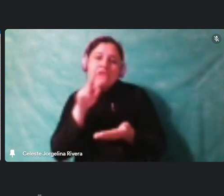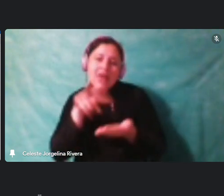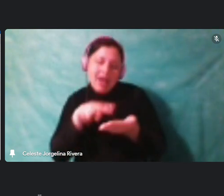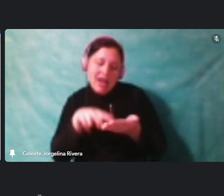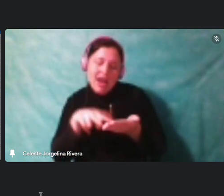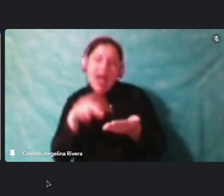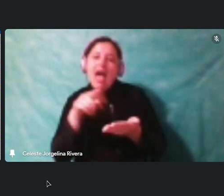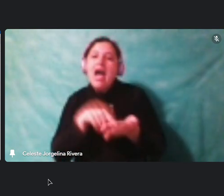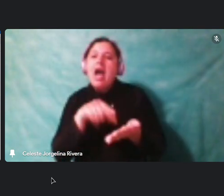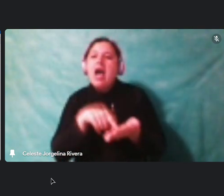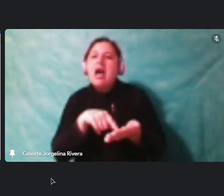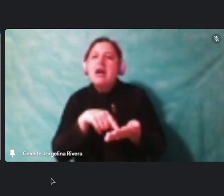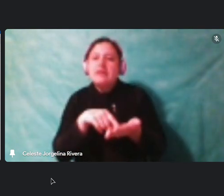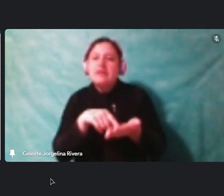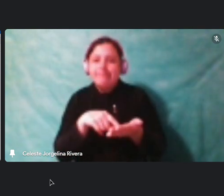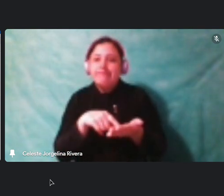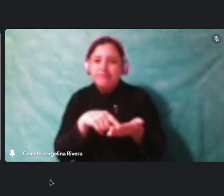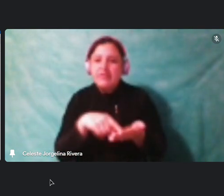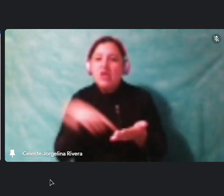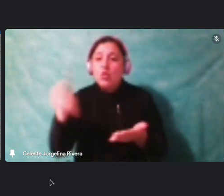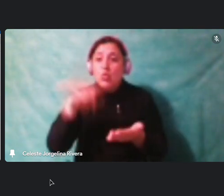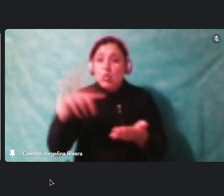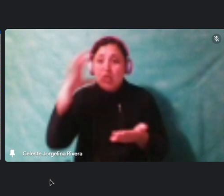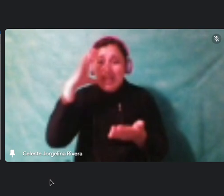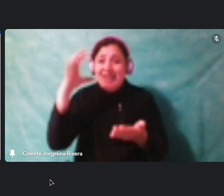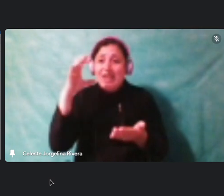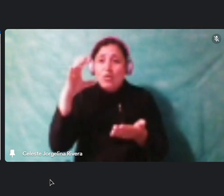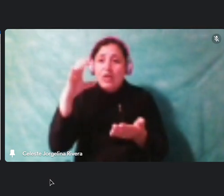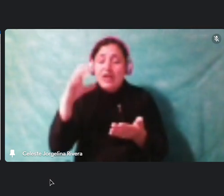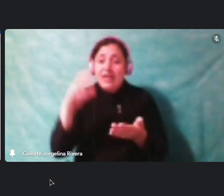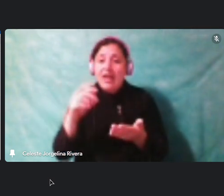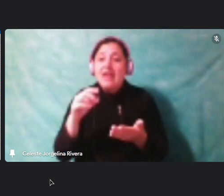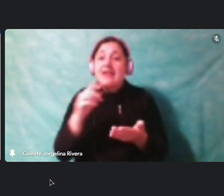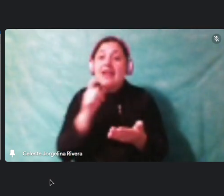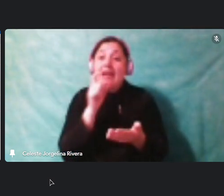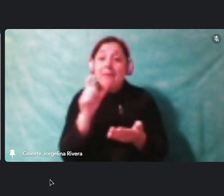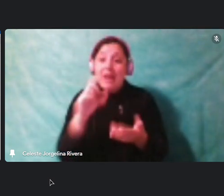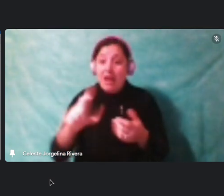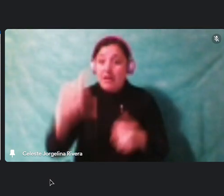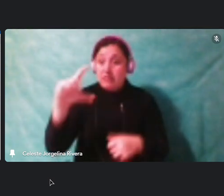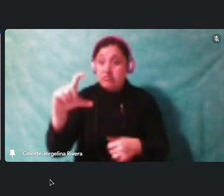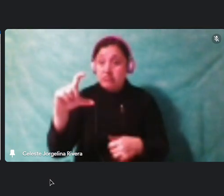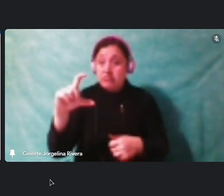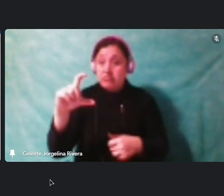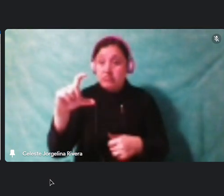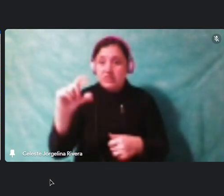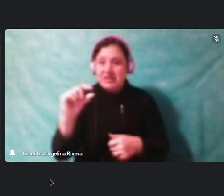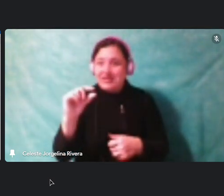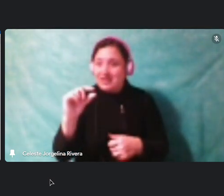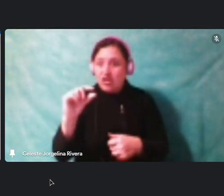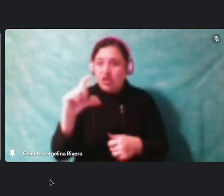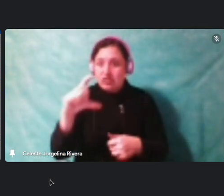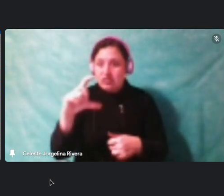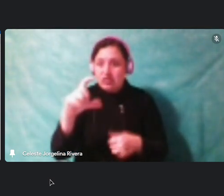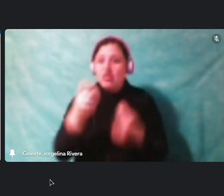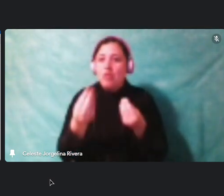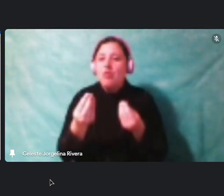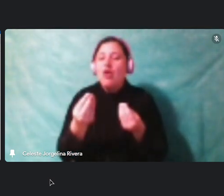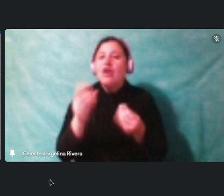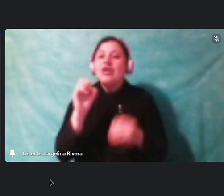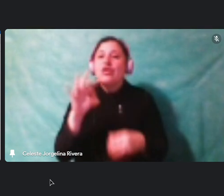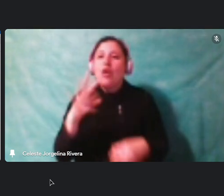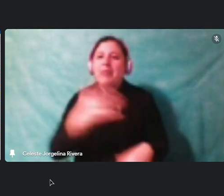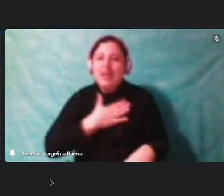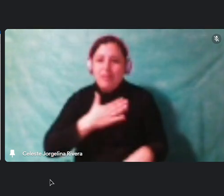todo con mayúsculas es el nombre de algo, un nombre propio. ¿Sí? Generalmente ese nombre propio tiene una unidad. ¿Mm?